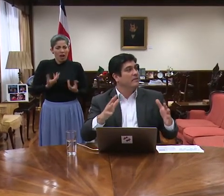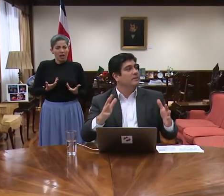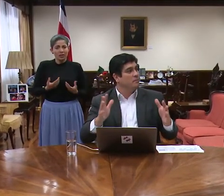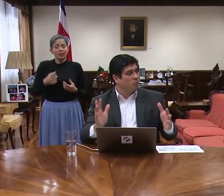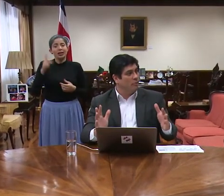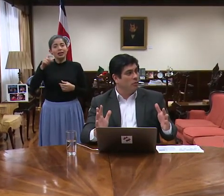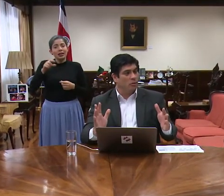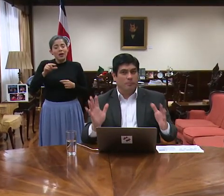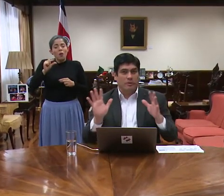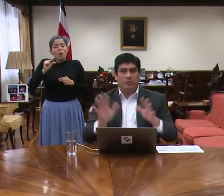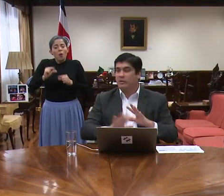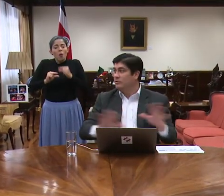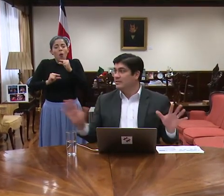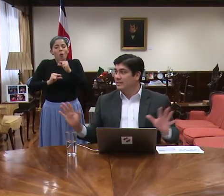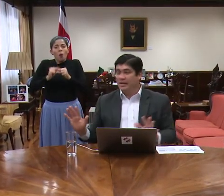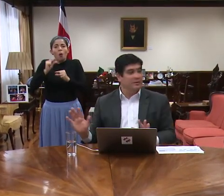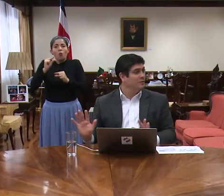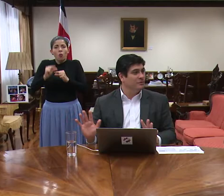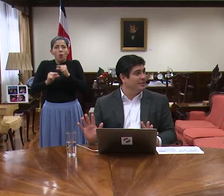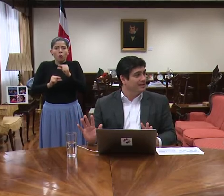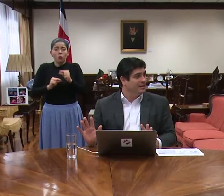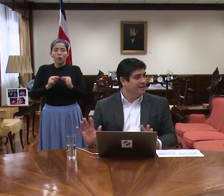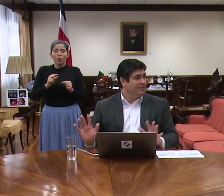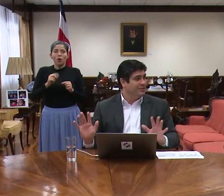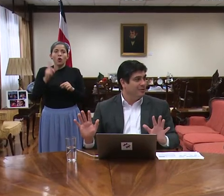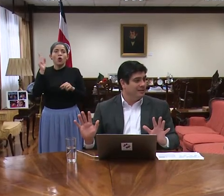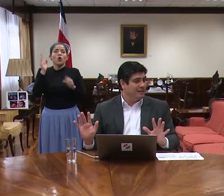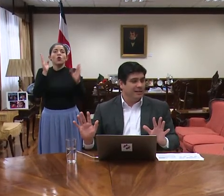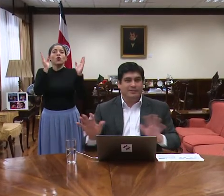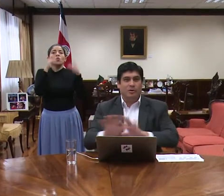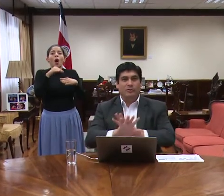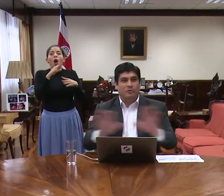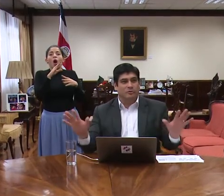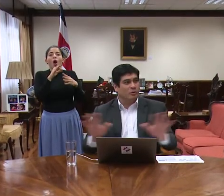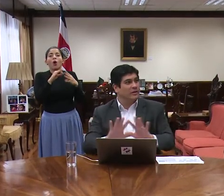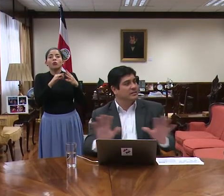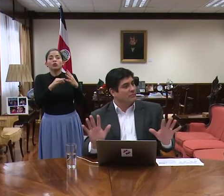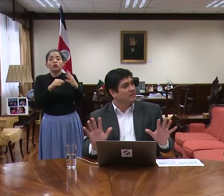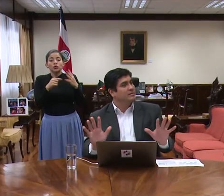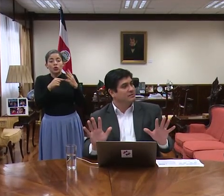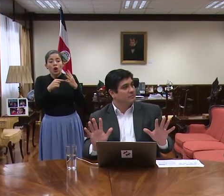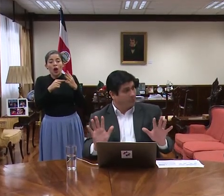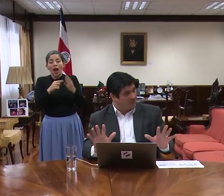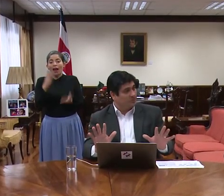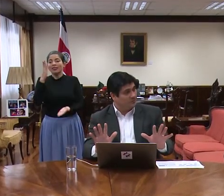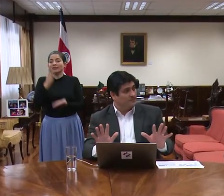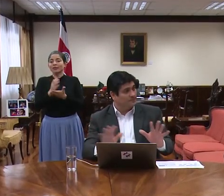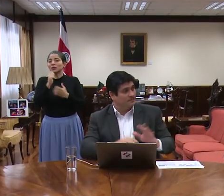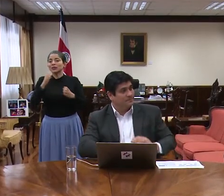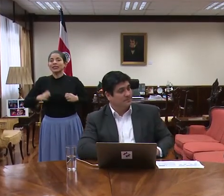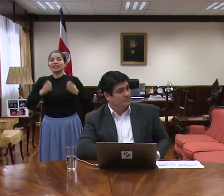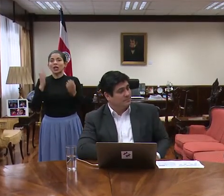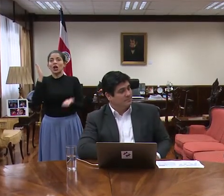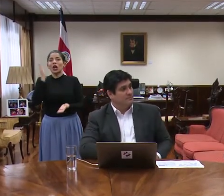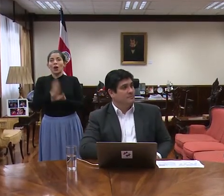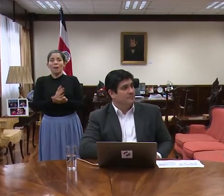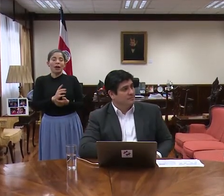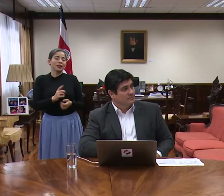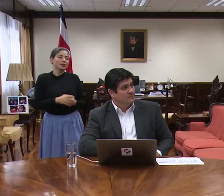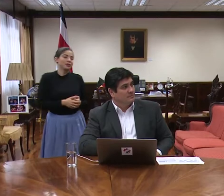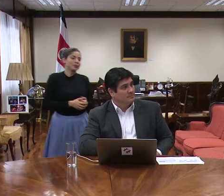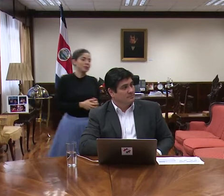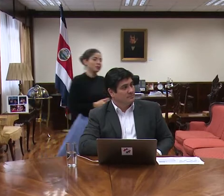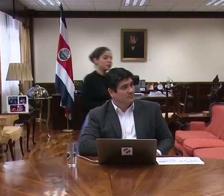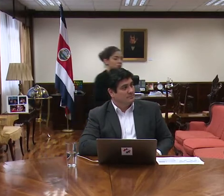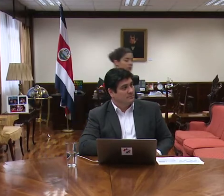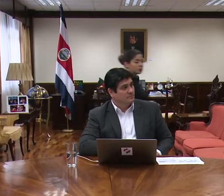más lentamente, poco a poco, pero no hay un escenario donde no crecen más, ¿correcto? Exacto, es decir, los escenarios,